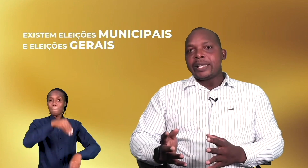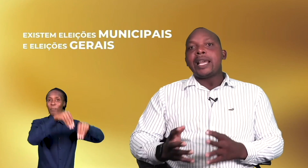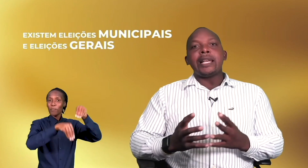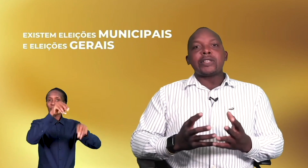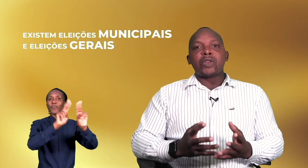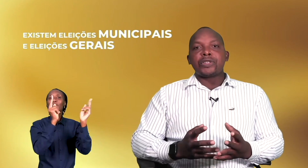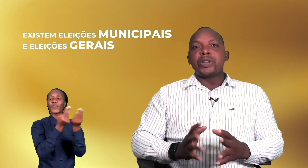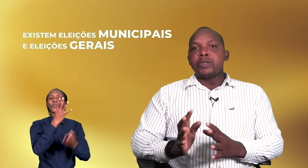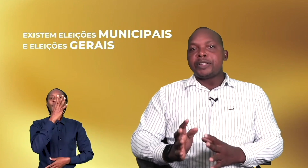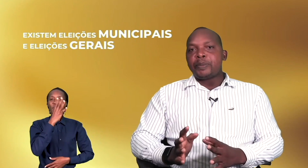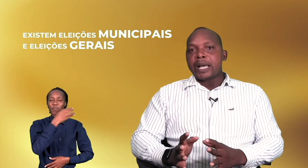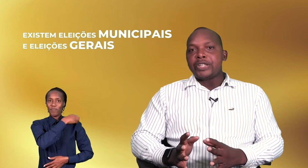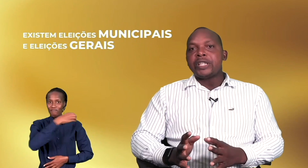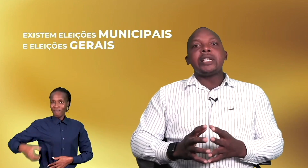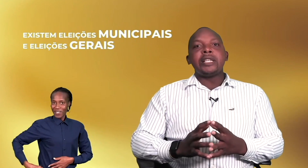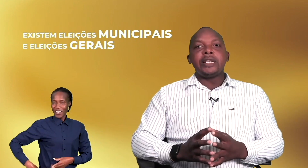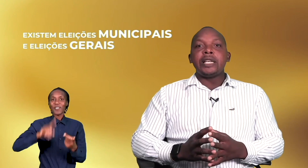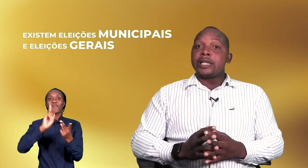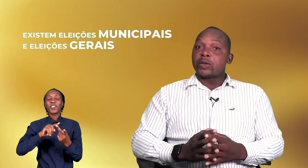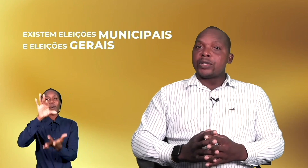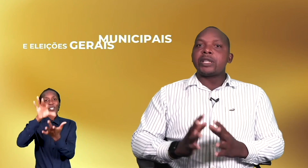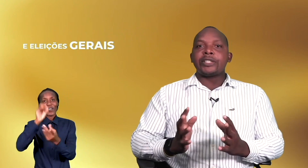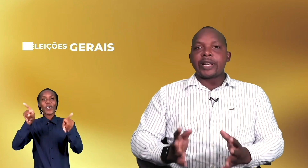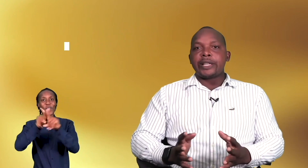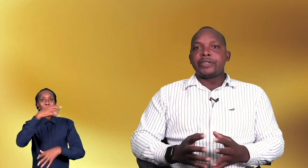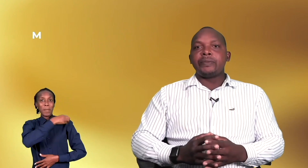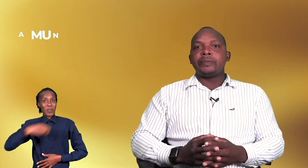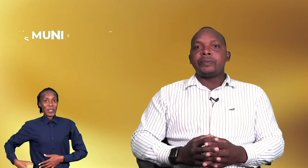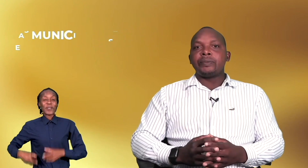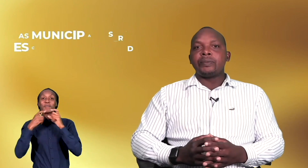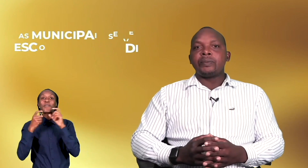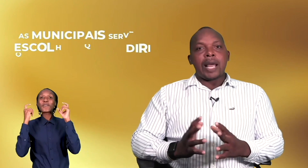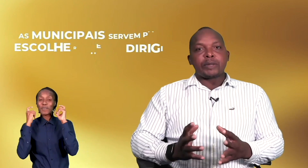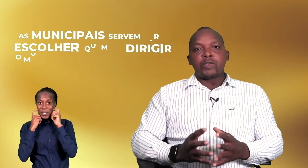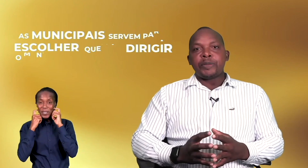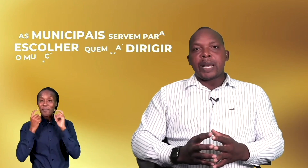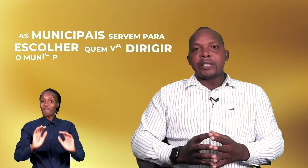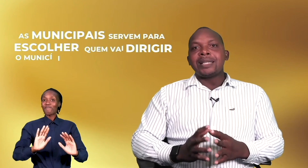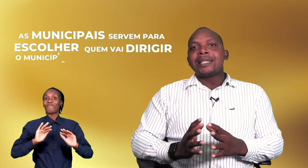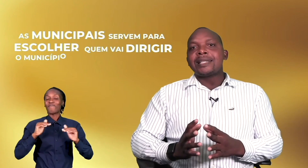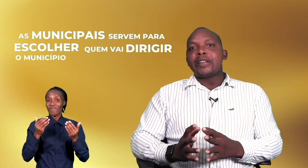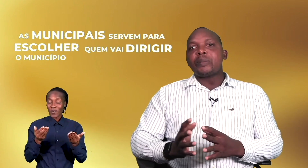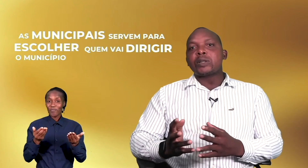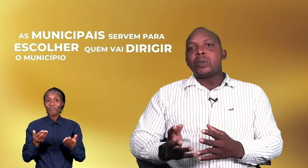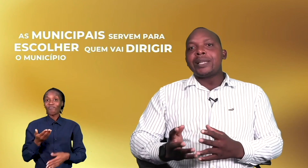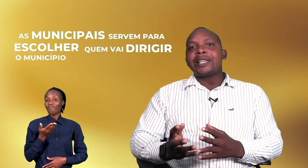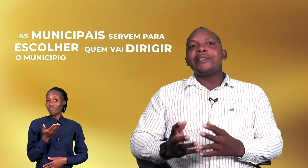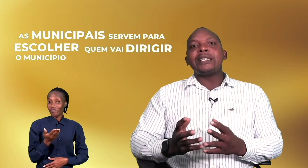eleições municipais e eleições gerais. As municipais servem para escolher quem vai